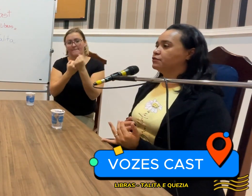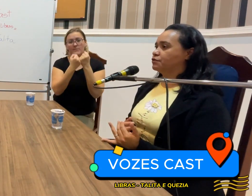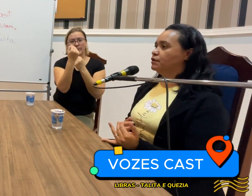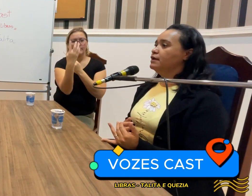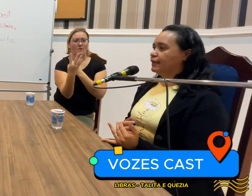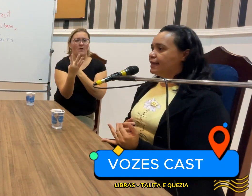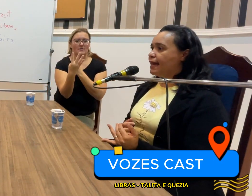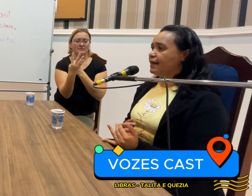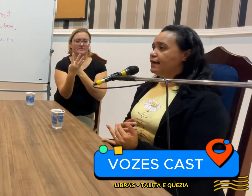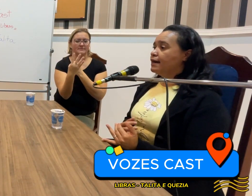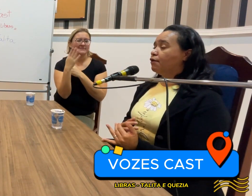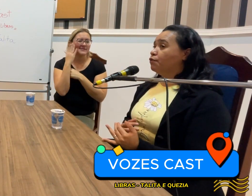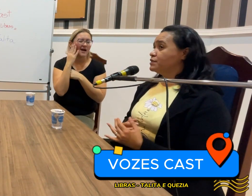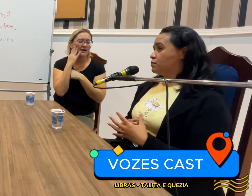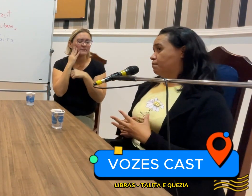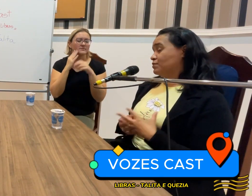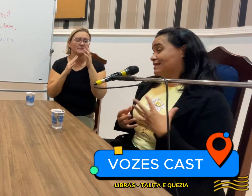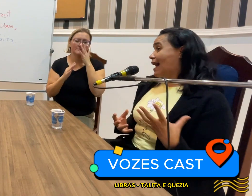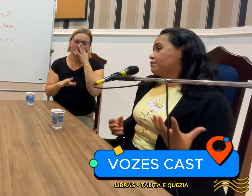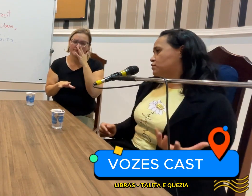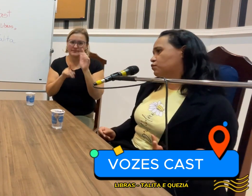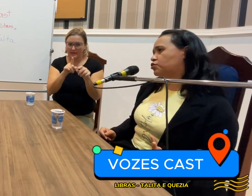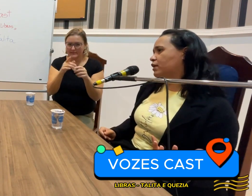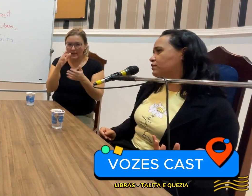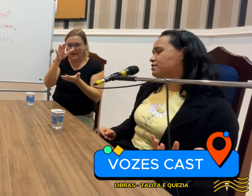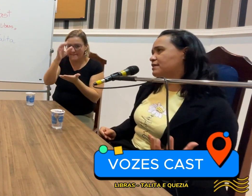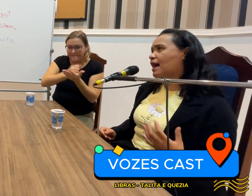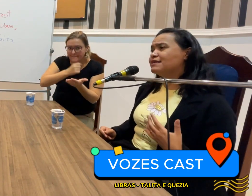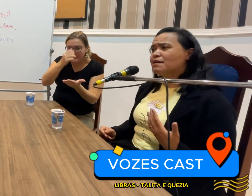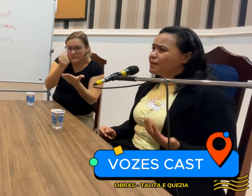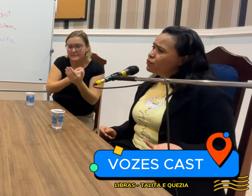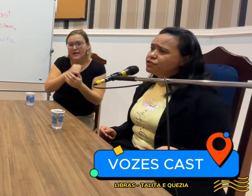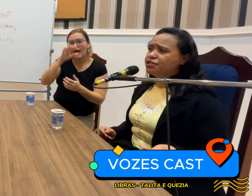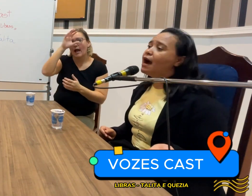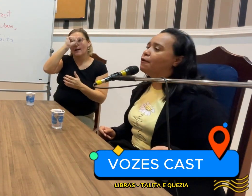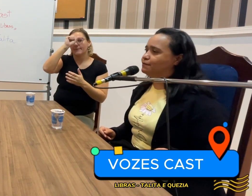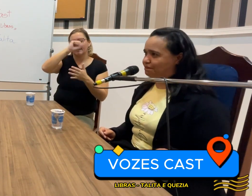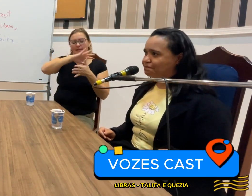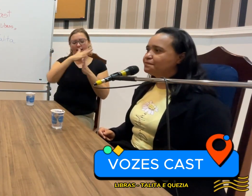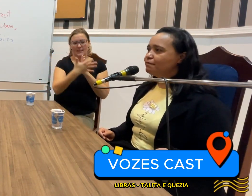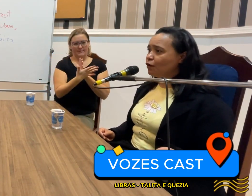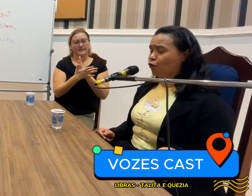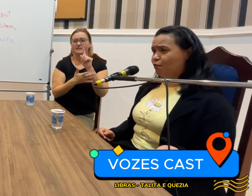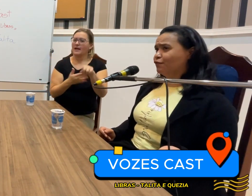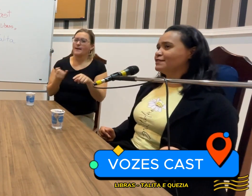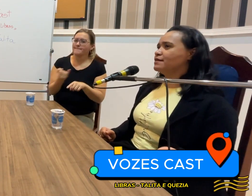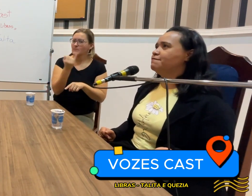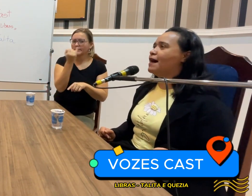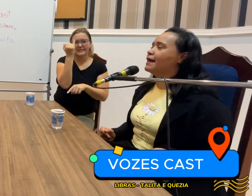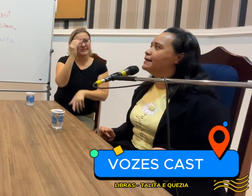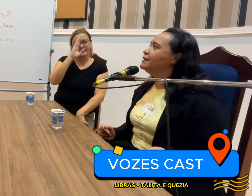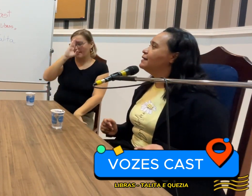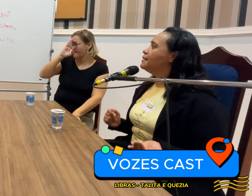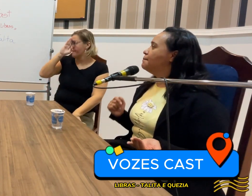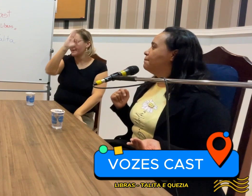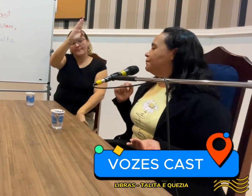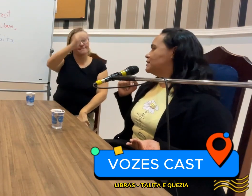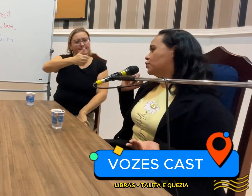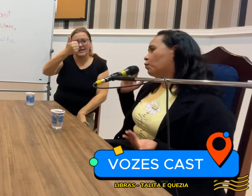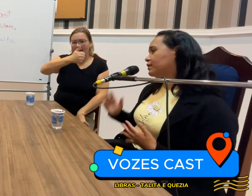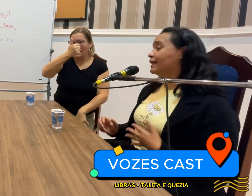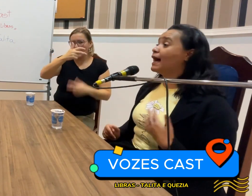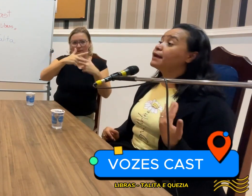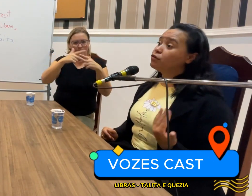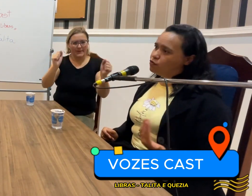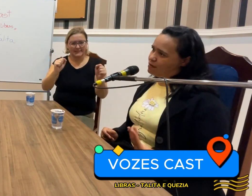com 4, né? Buscar o estudo de língua de sinais é primordial. Sim. Como você vai passo.